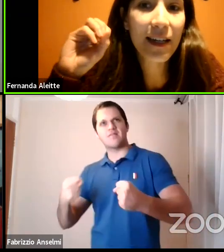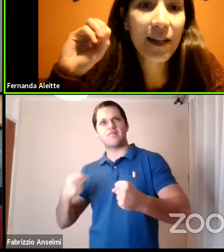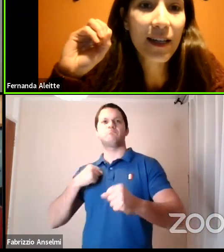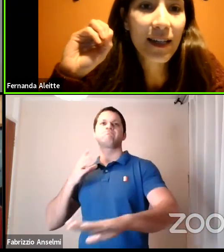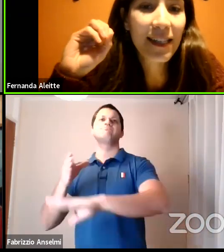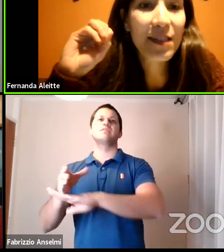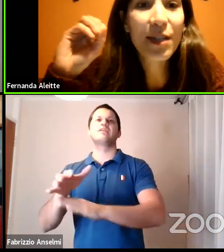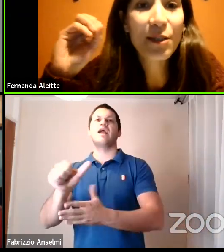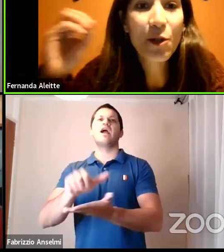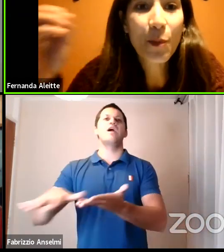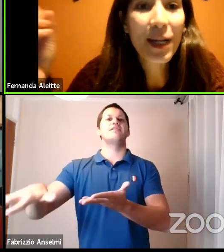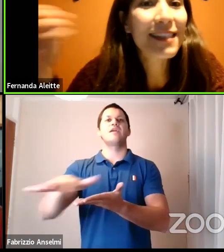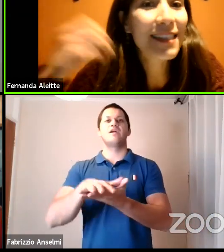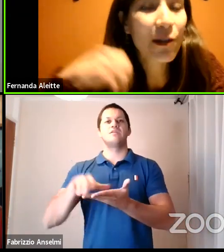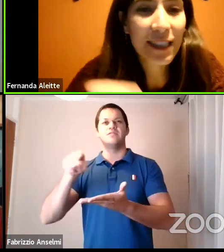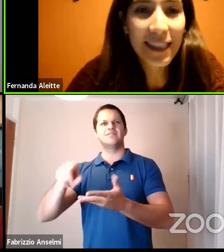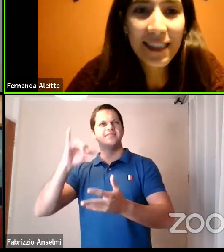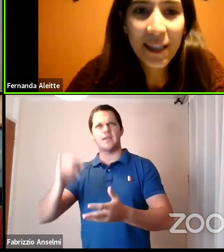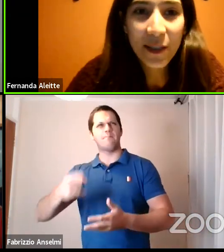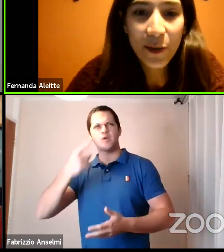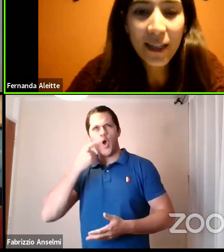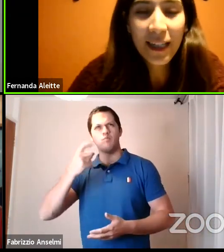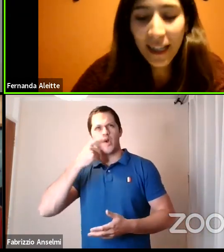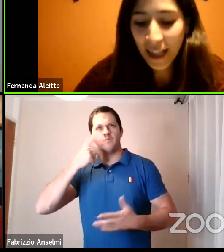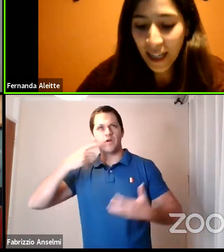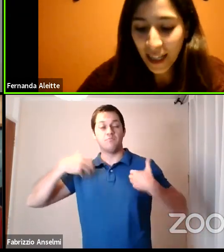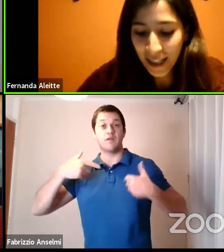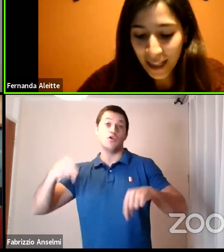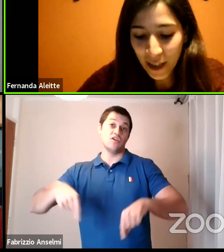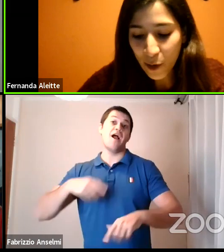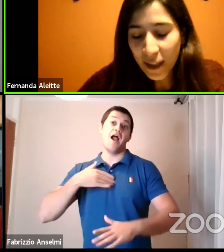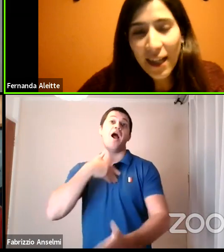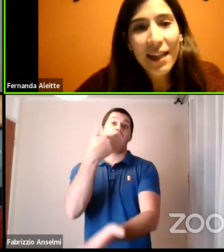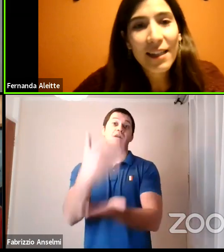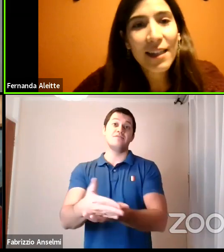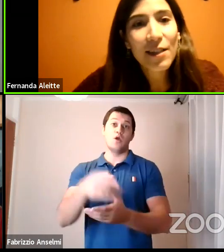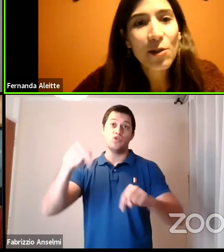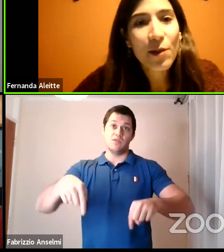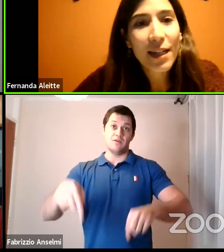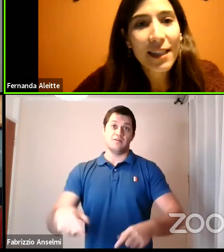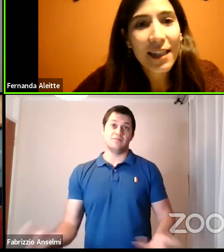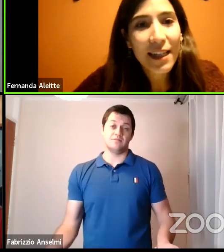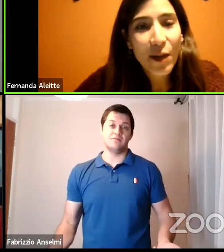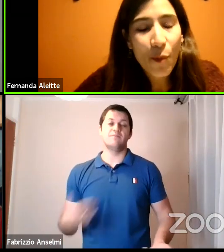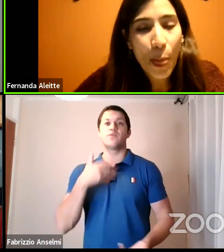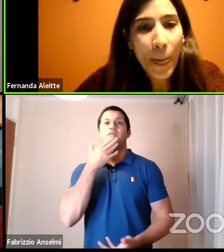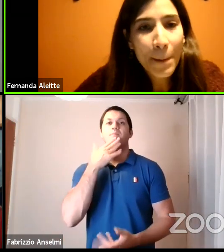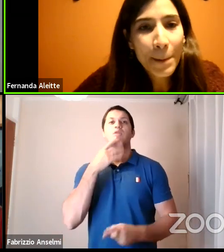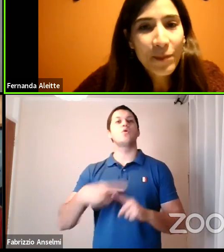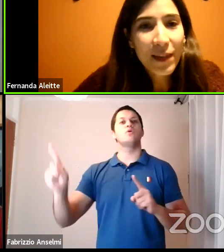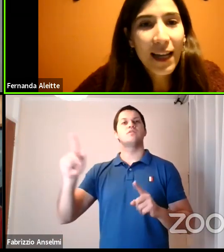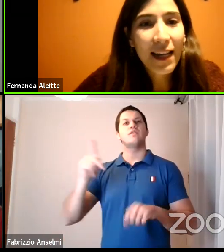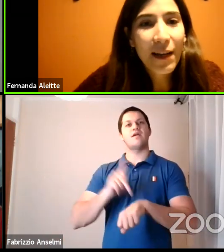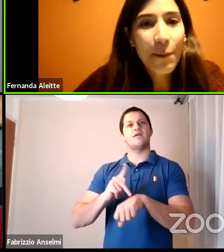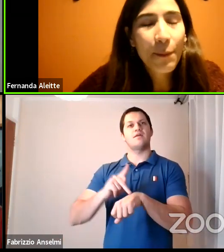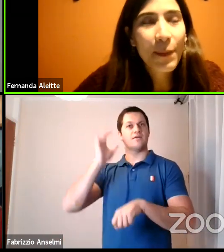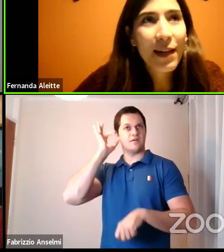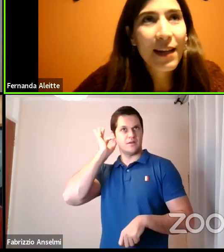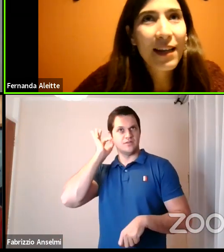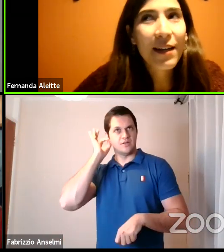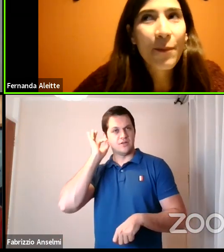área que siempre ha sido compleja y sí, lo sigue siendo. Y otra kinesióloga que